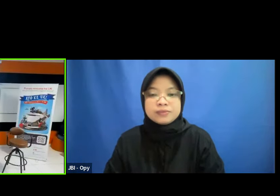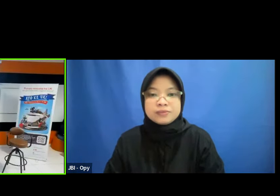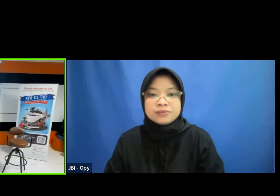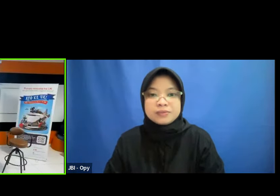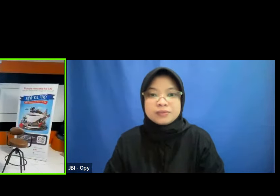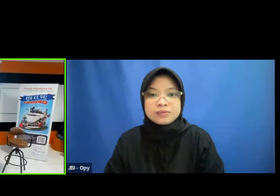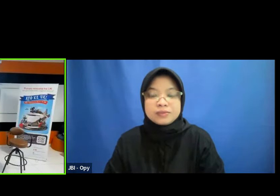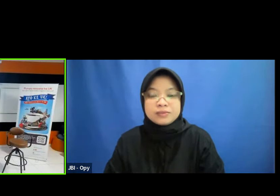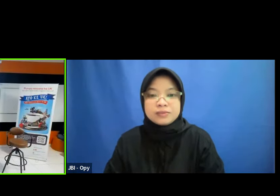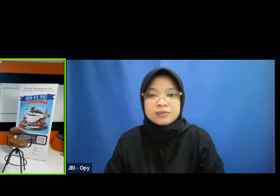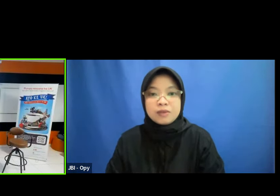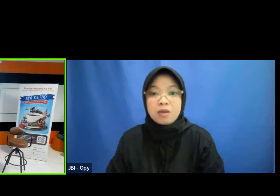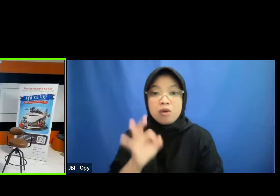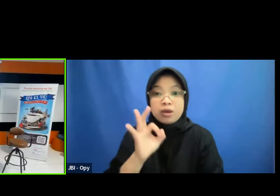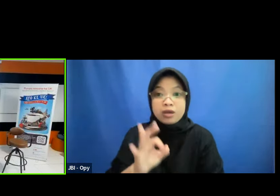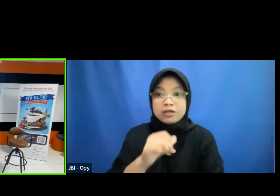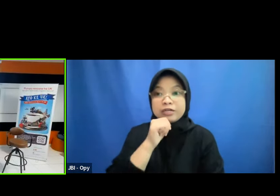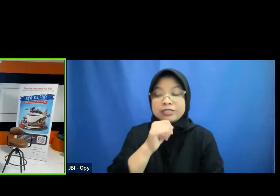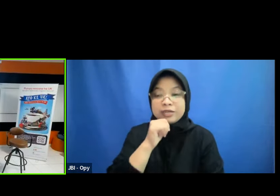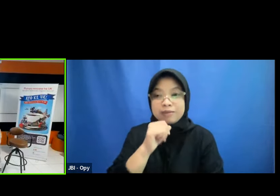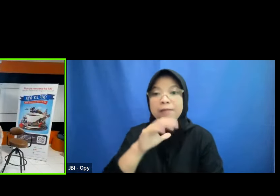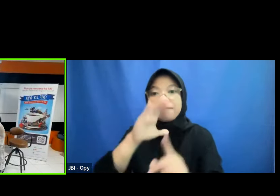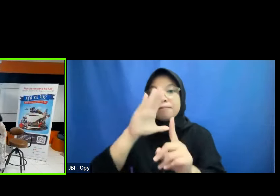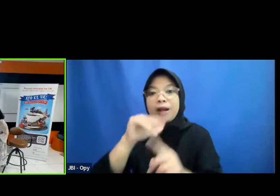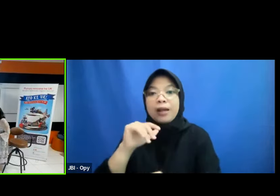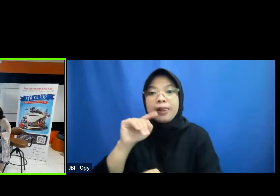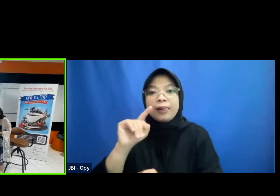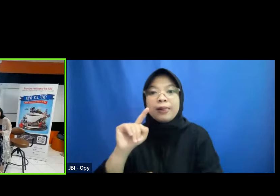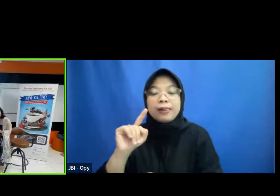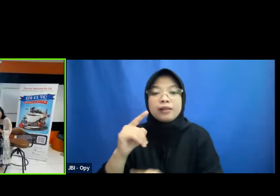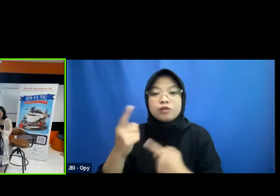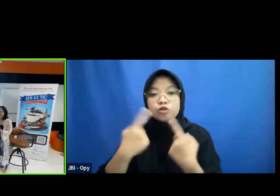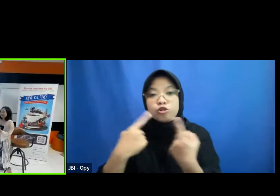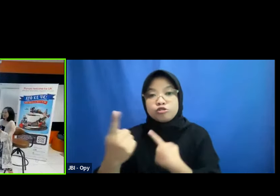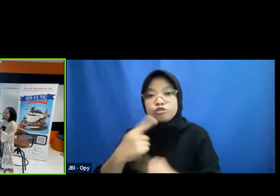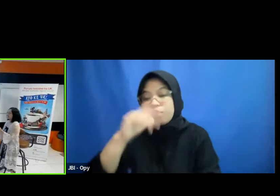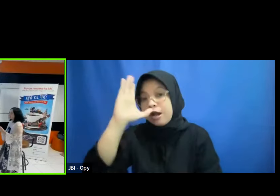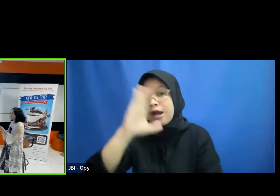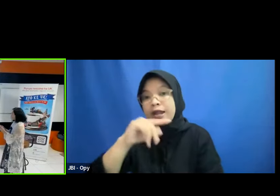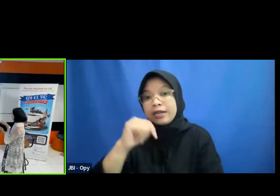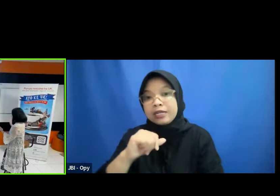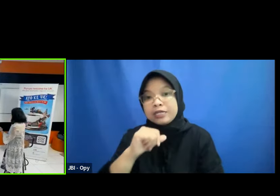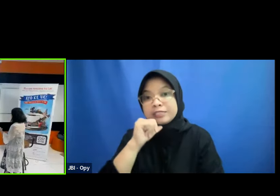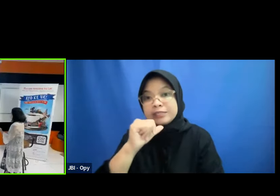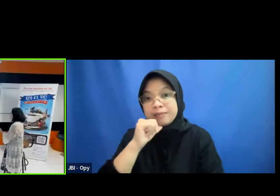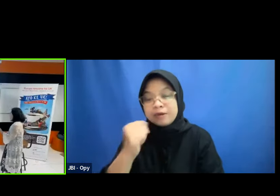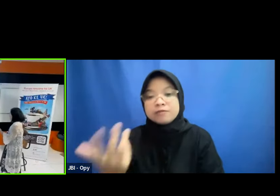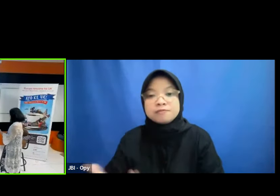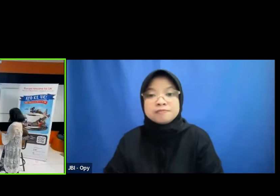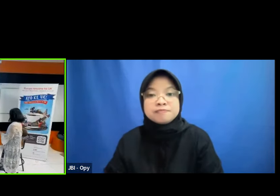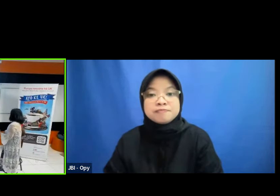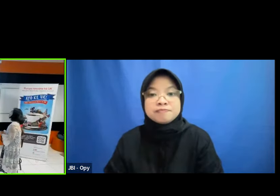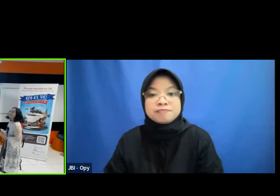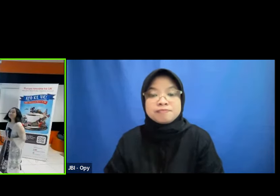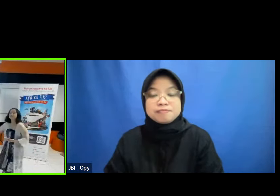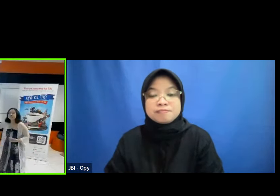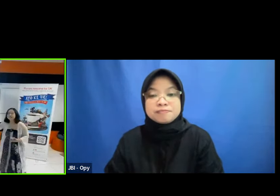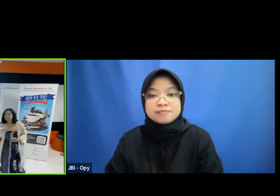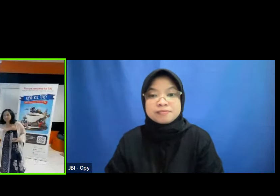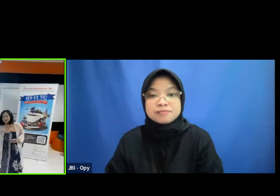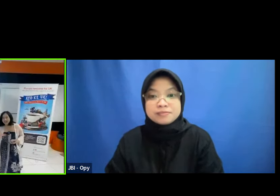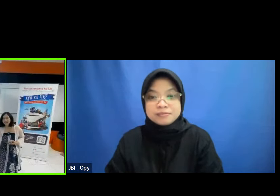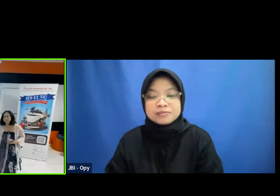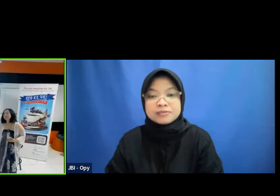oke eh langsung saja kita akan mulai e untuk sesi Talk Show hari ini Nah teman-teman karena e